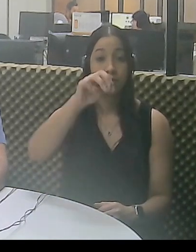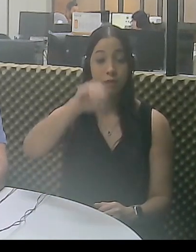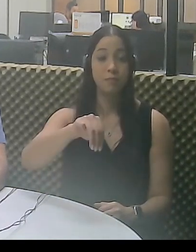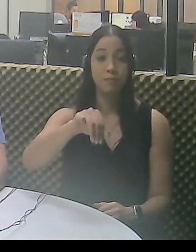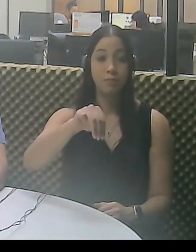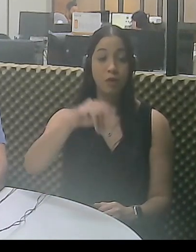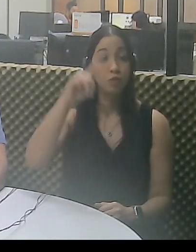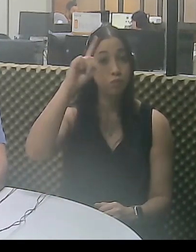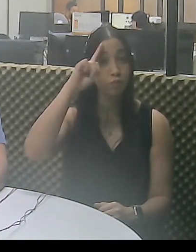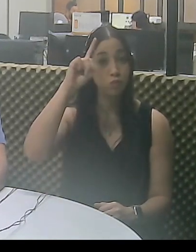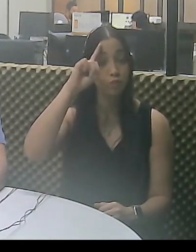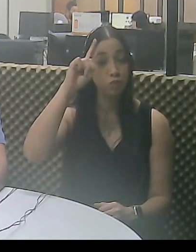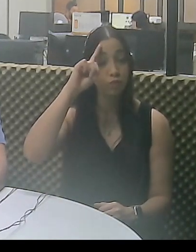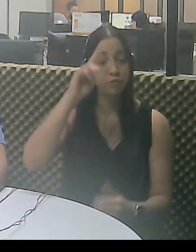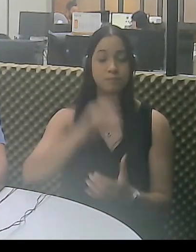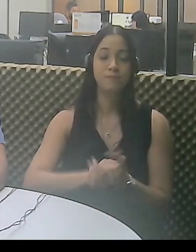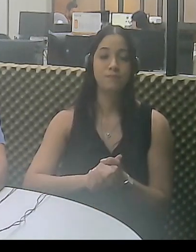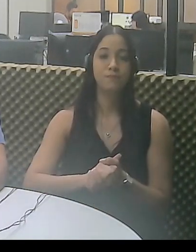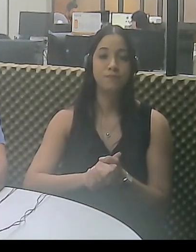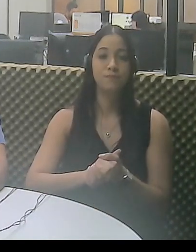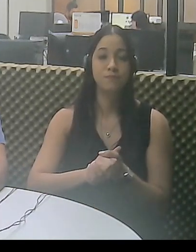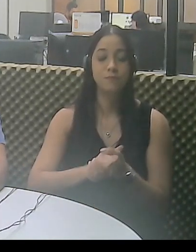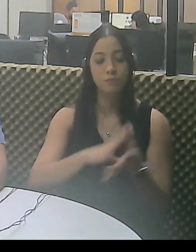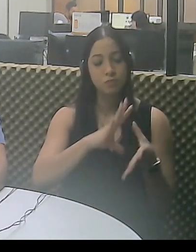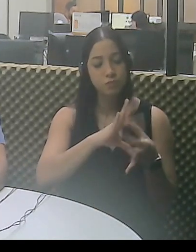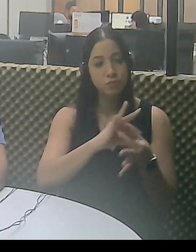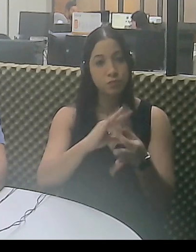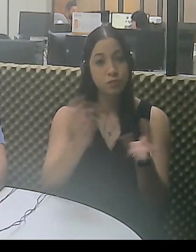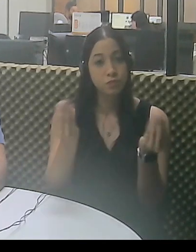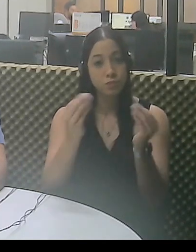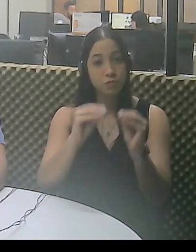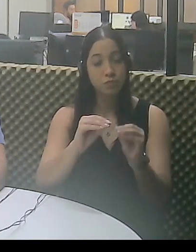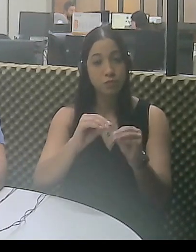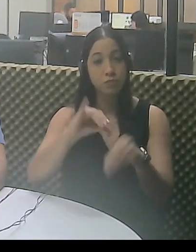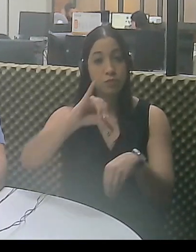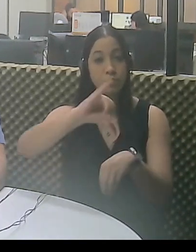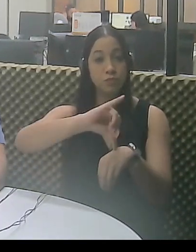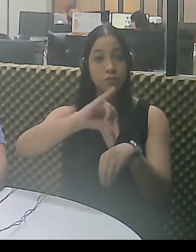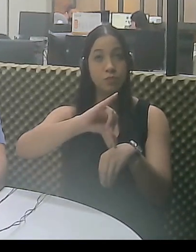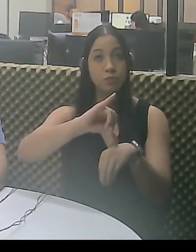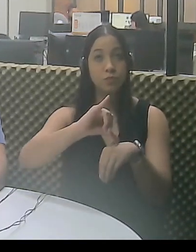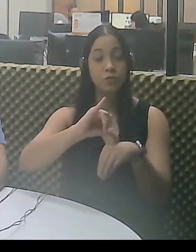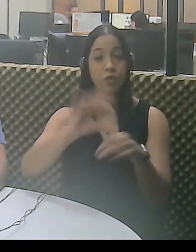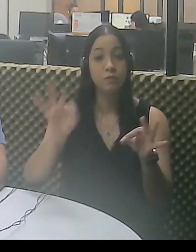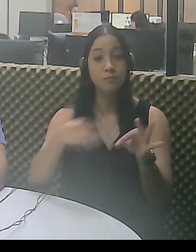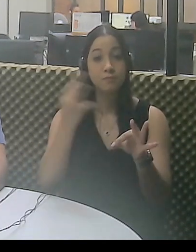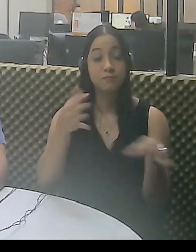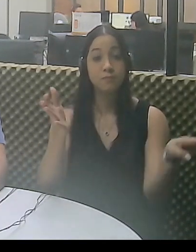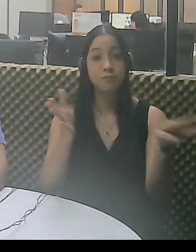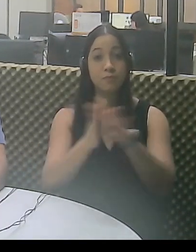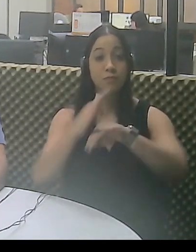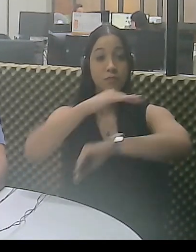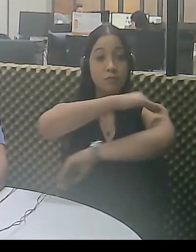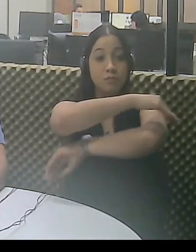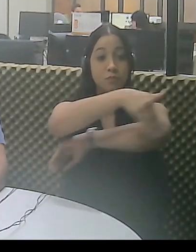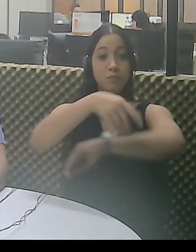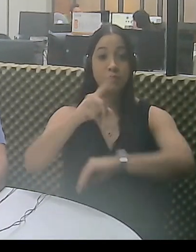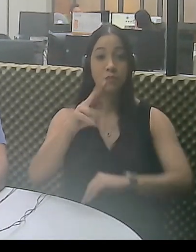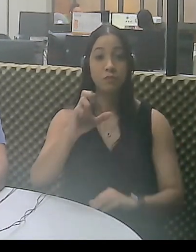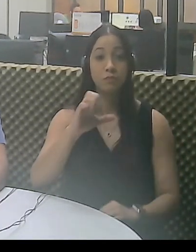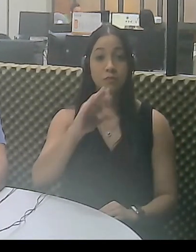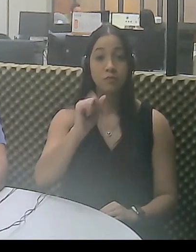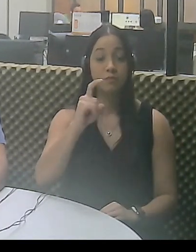a cada dia. O trecho a ser instalado compreende do centro de tecelagem até o cruzamento com a rua Duque de